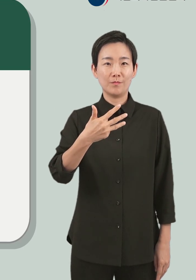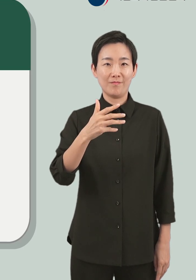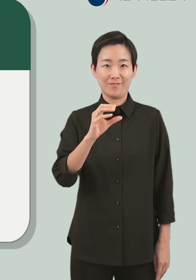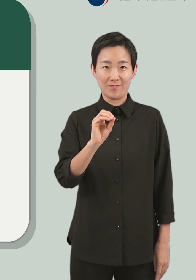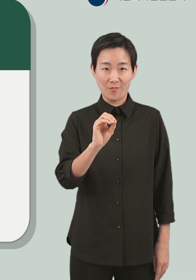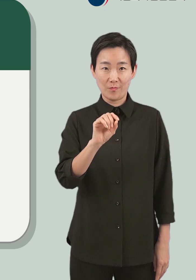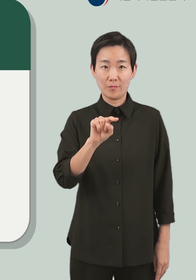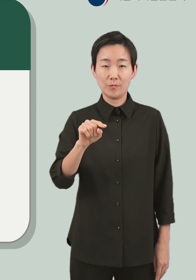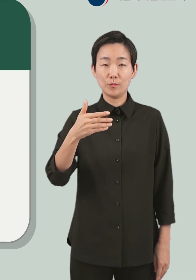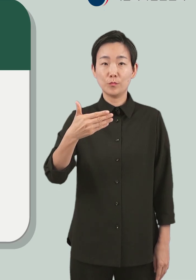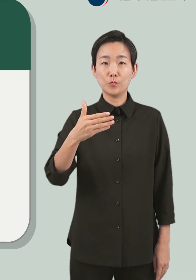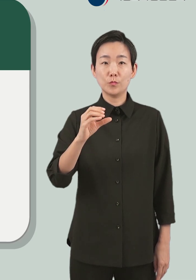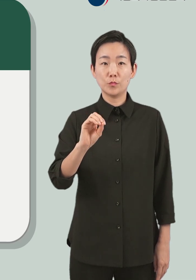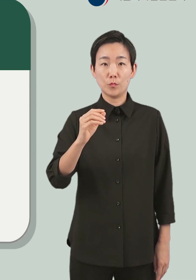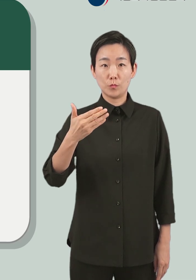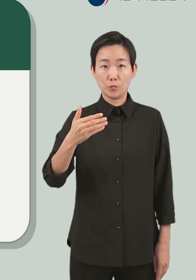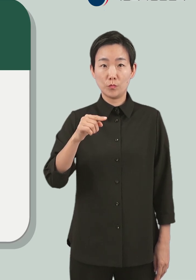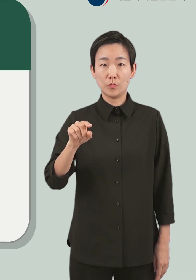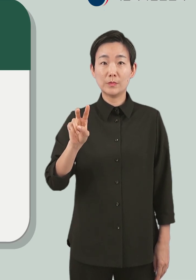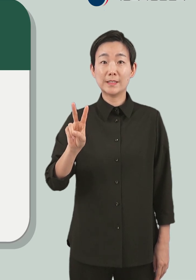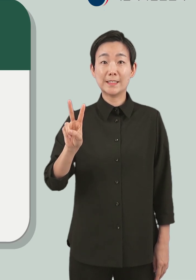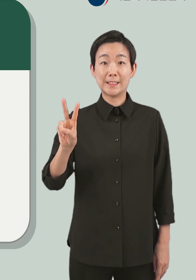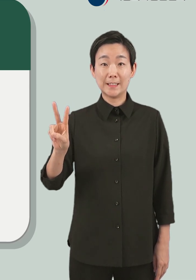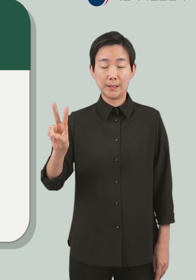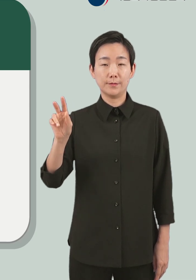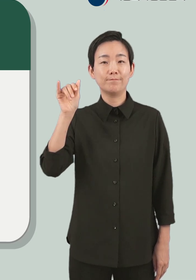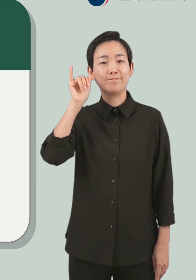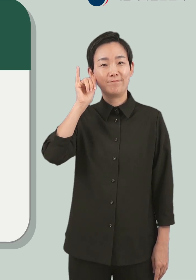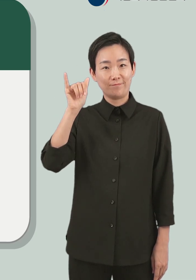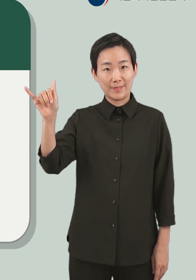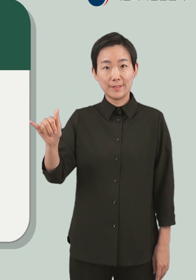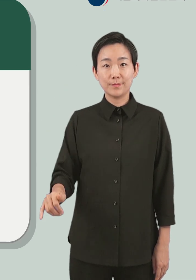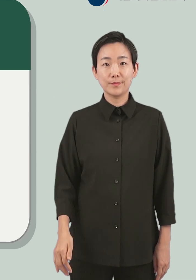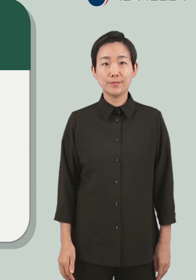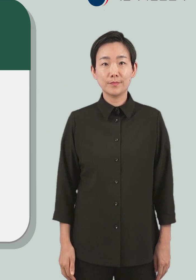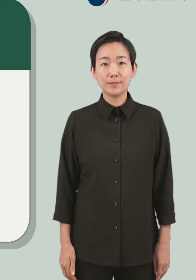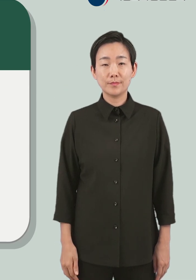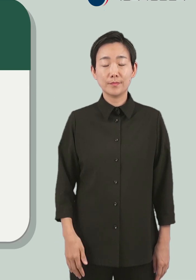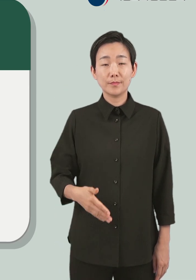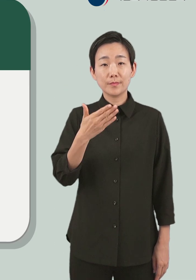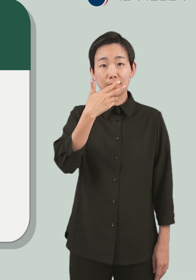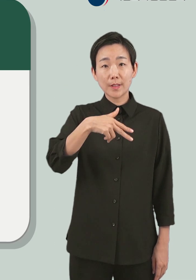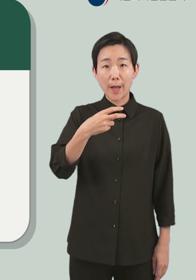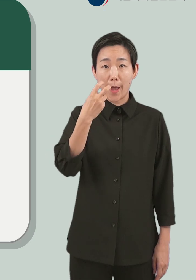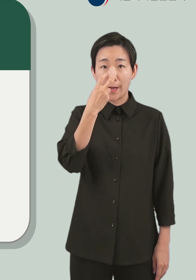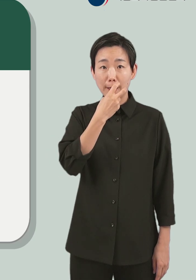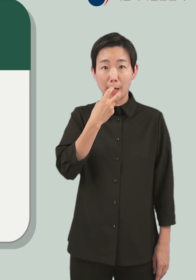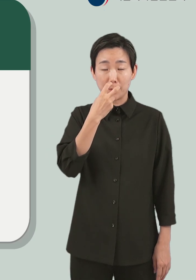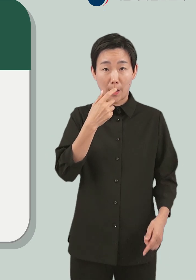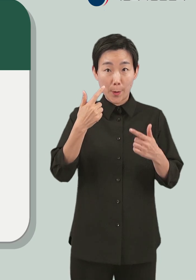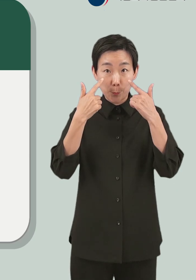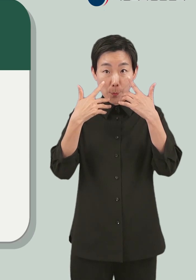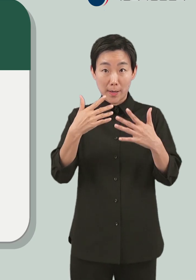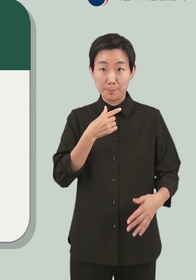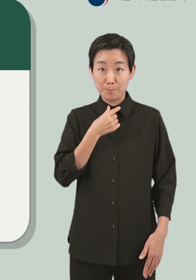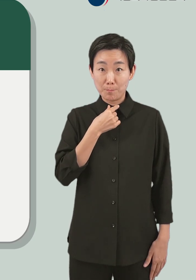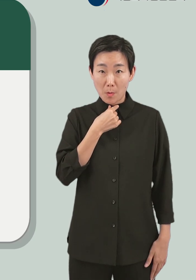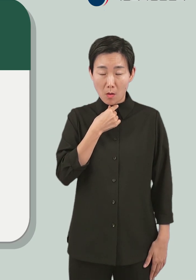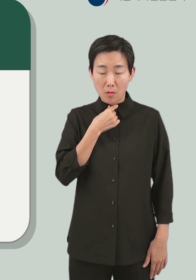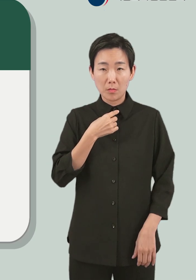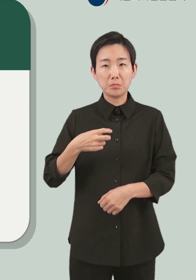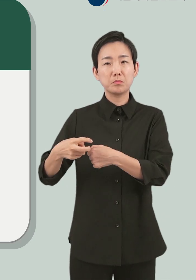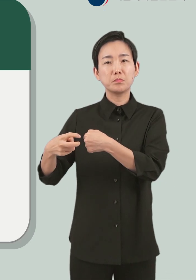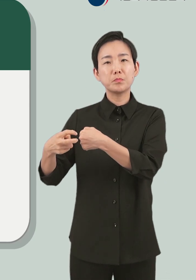당사 고객센터 아큐책 고객센터 080909-222에 연락하시오. 측정 정확도를 보장하기 위하여